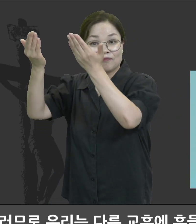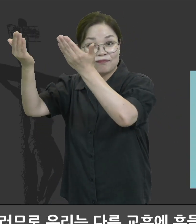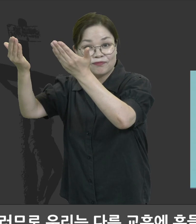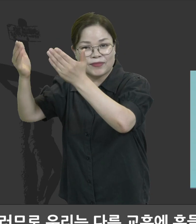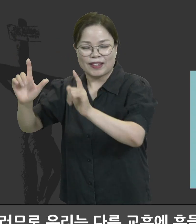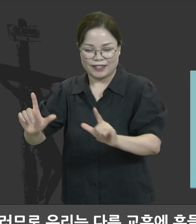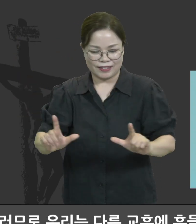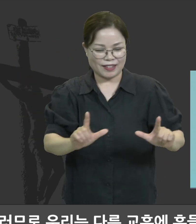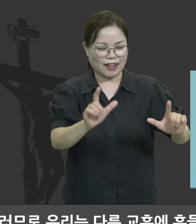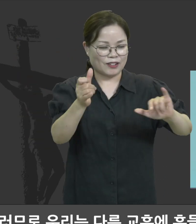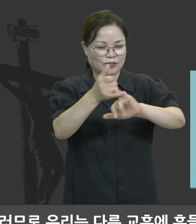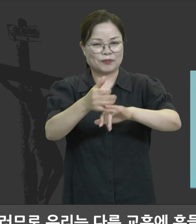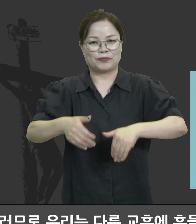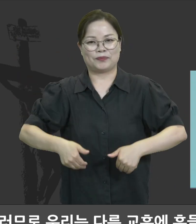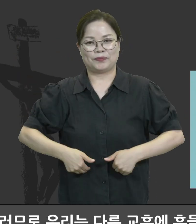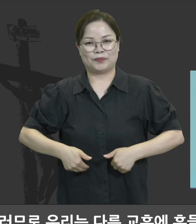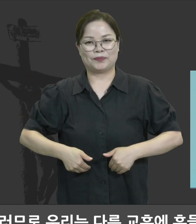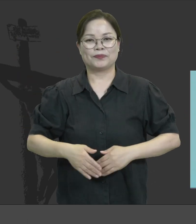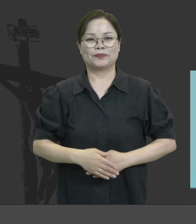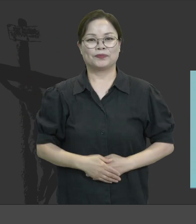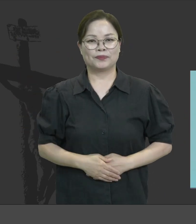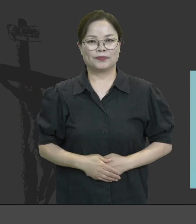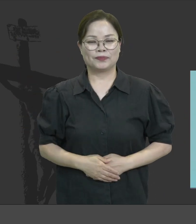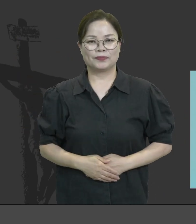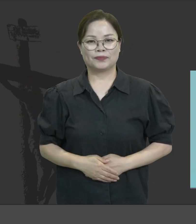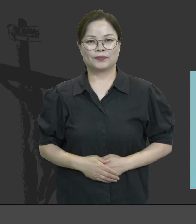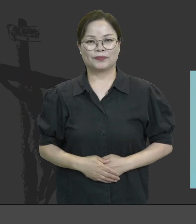할 것입니다.